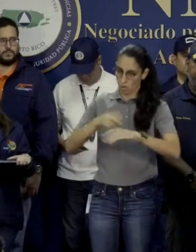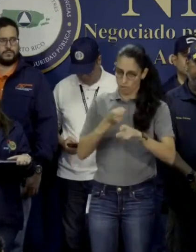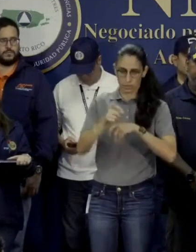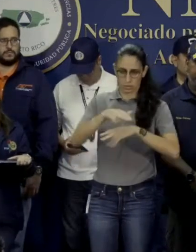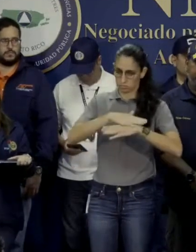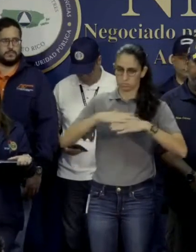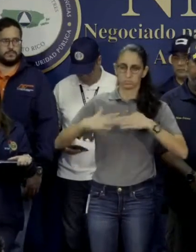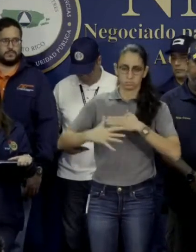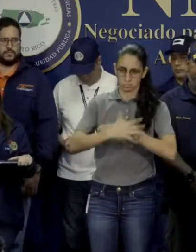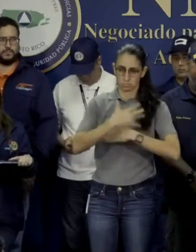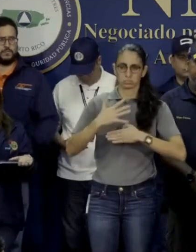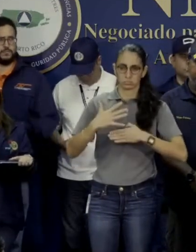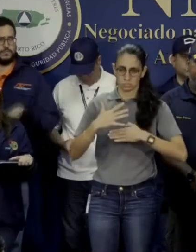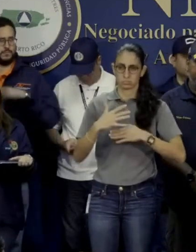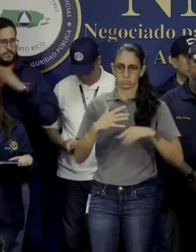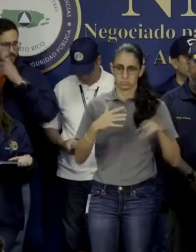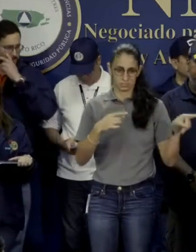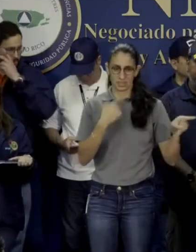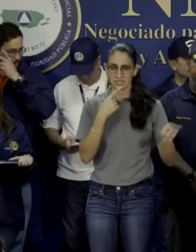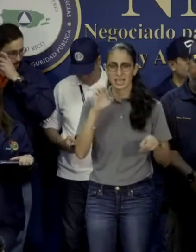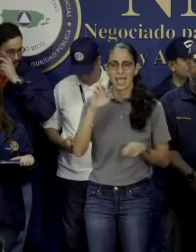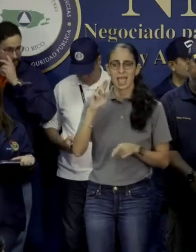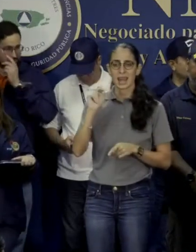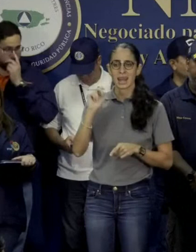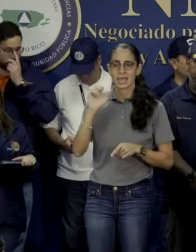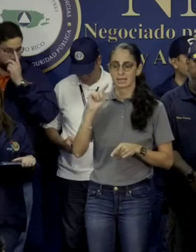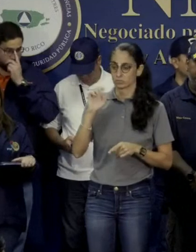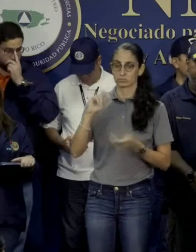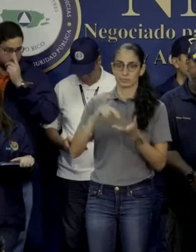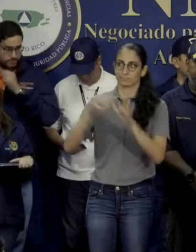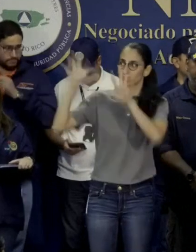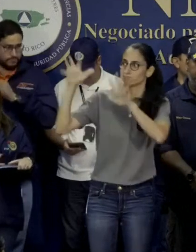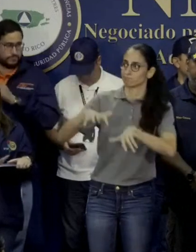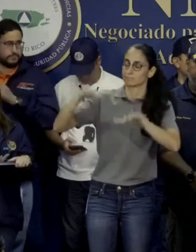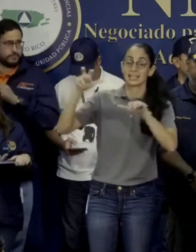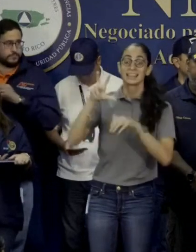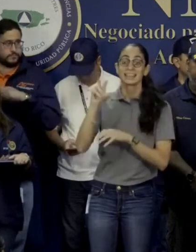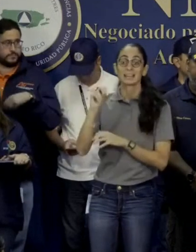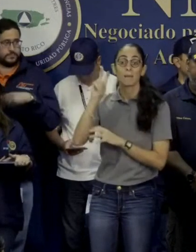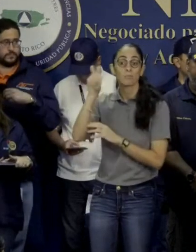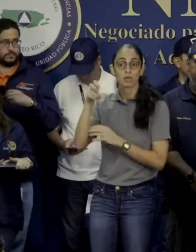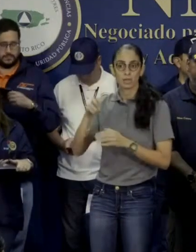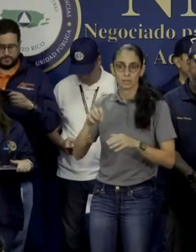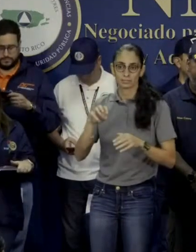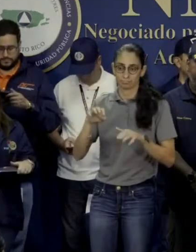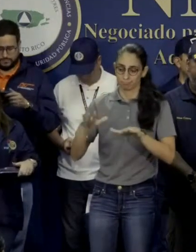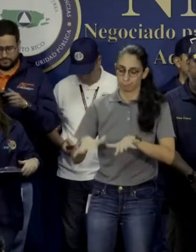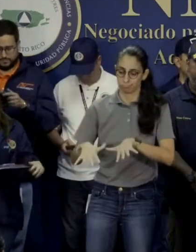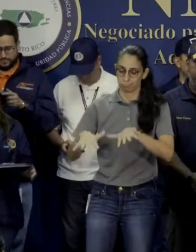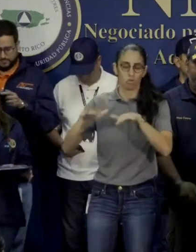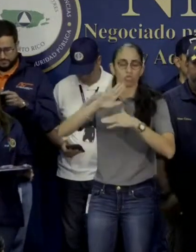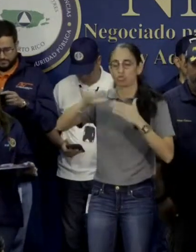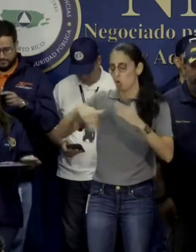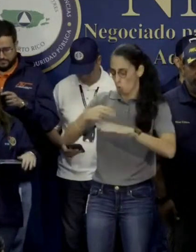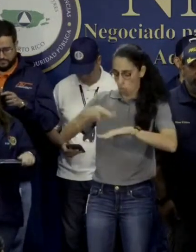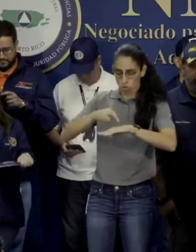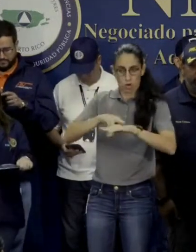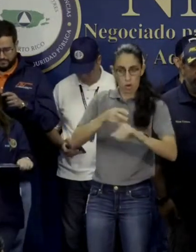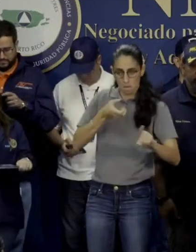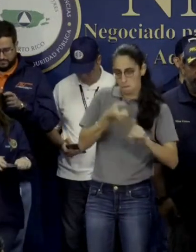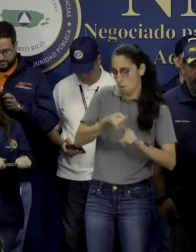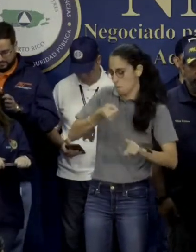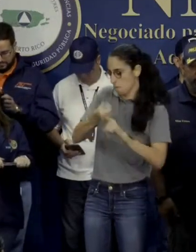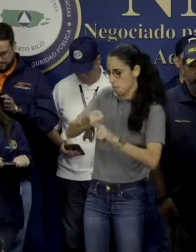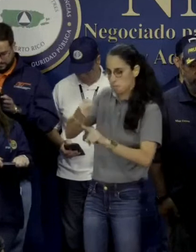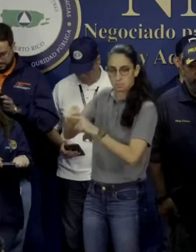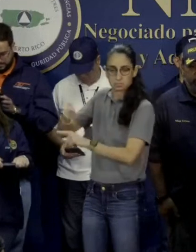Todo Puerto Rico, como muy bien indicó Ernesto, fueron casi 30 pulgadas de lluvia. Todo Puerto Rico se ha impactado. El